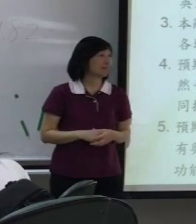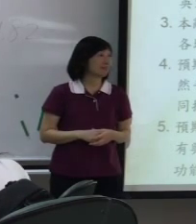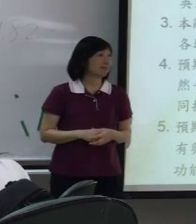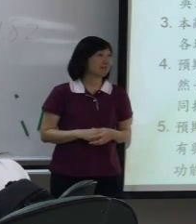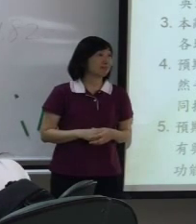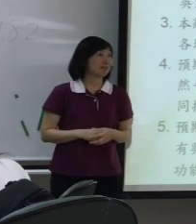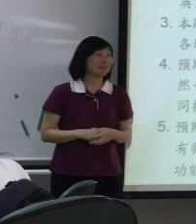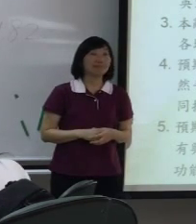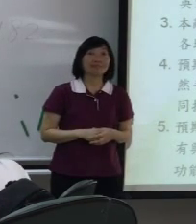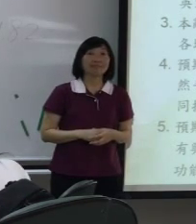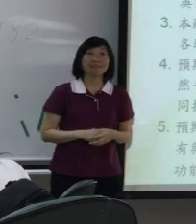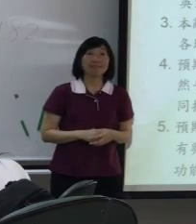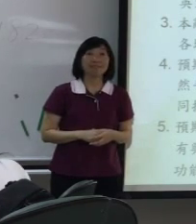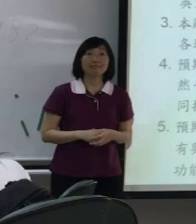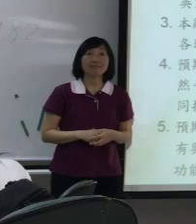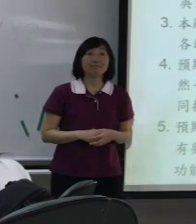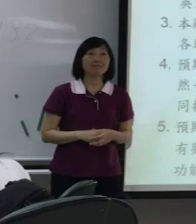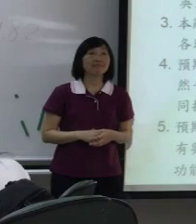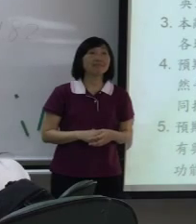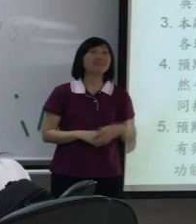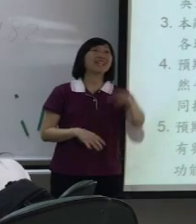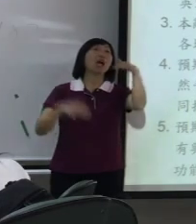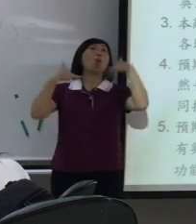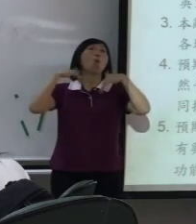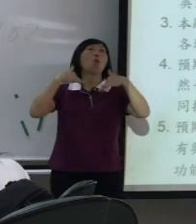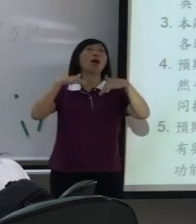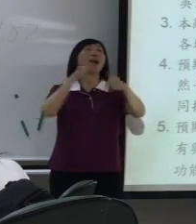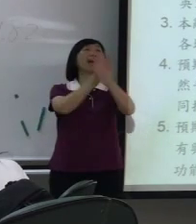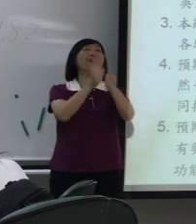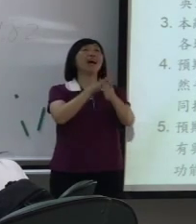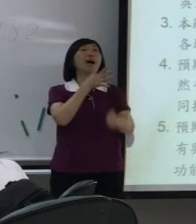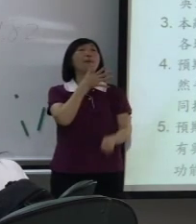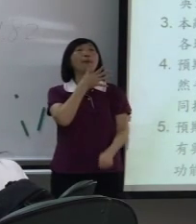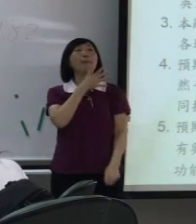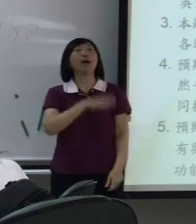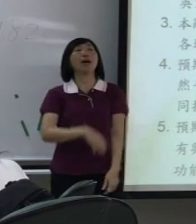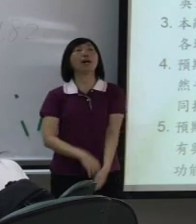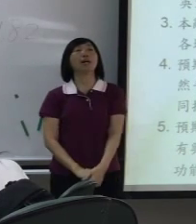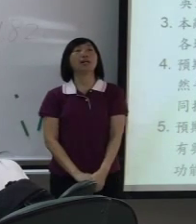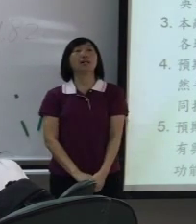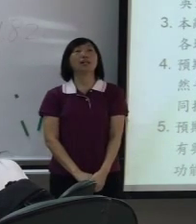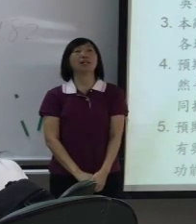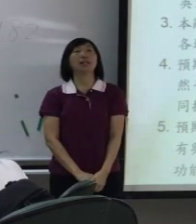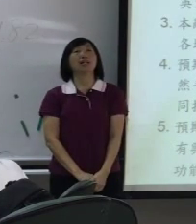我们来请，哎，如君老师帮我念一下。